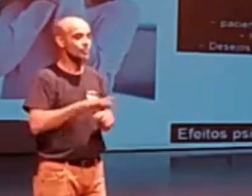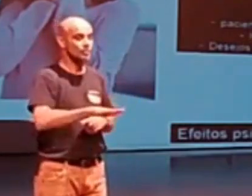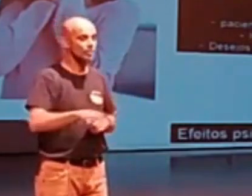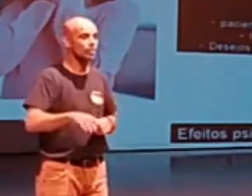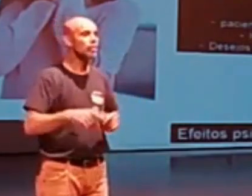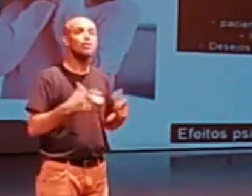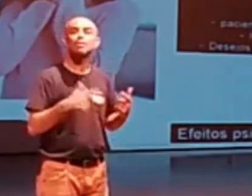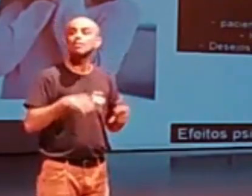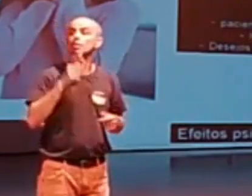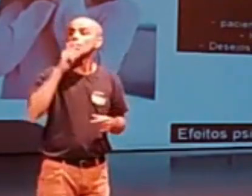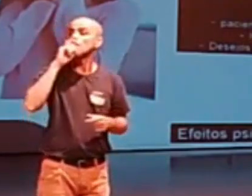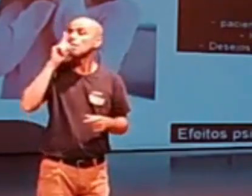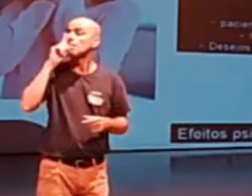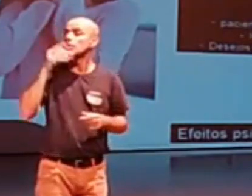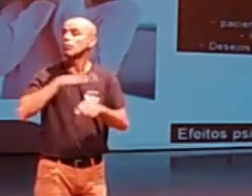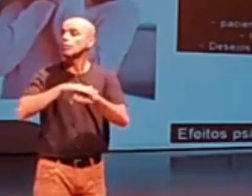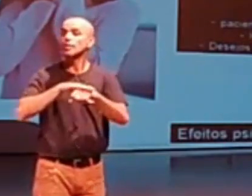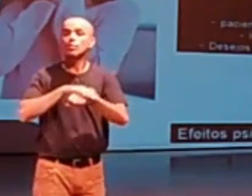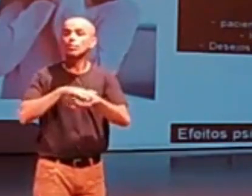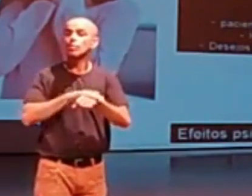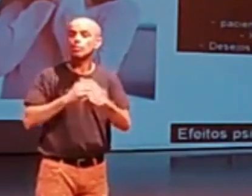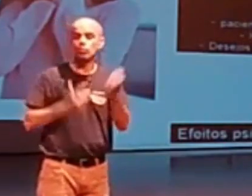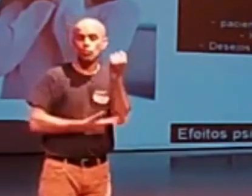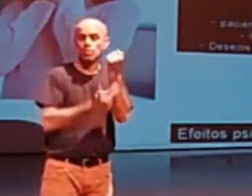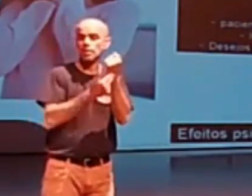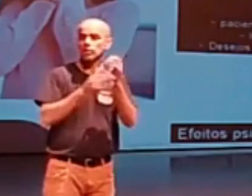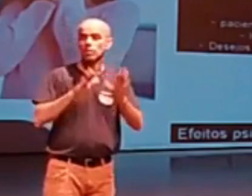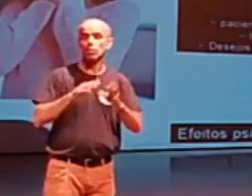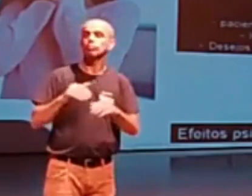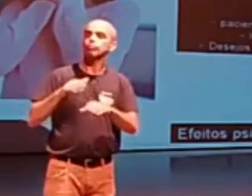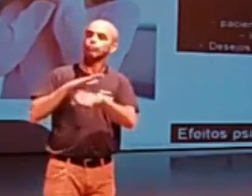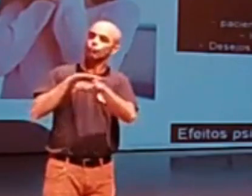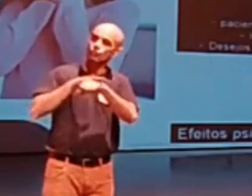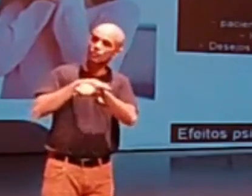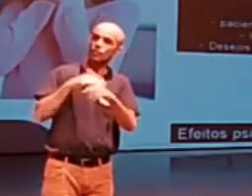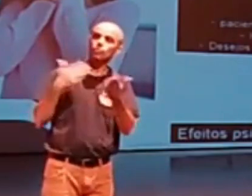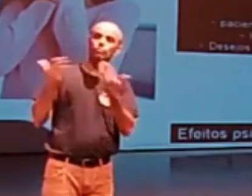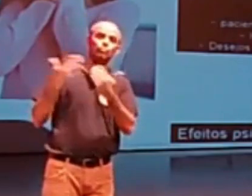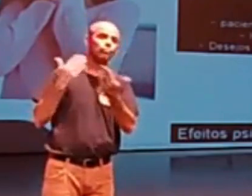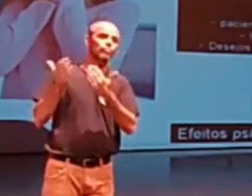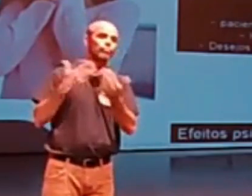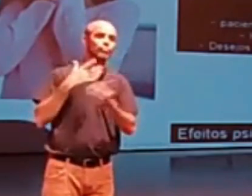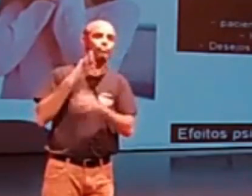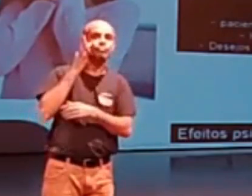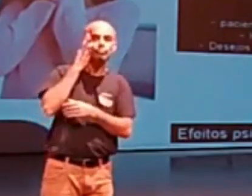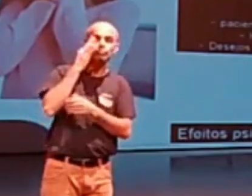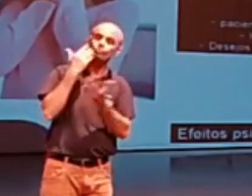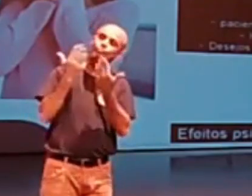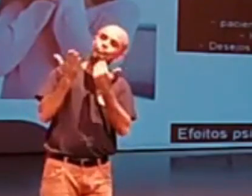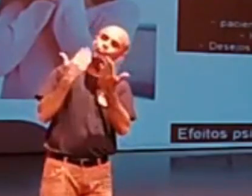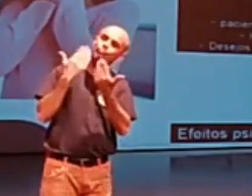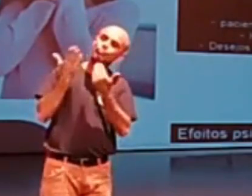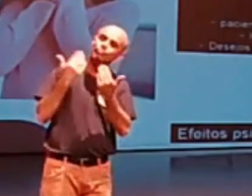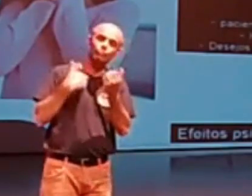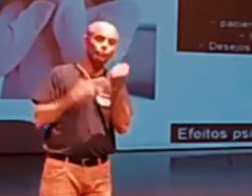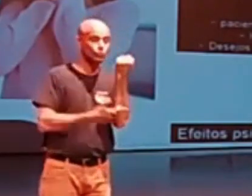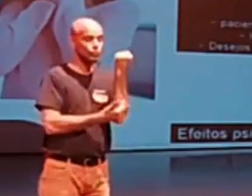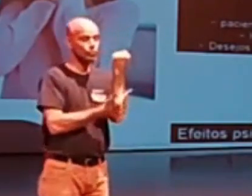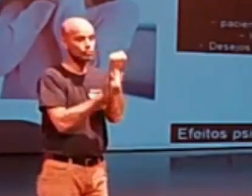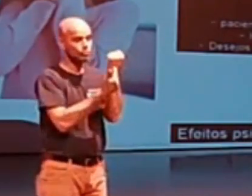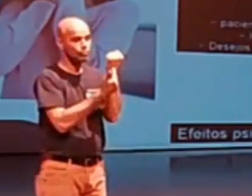cadê o pai e a mãe? Quero conversar com eles, eu não opero. Até é interessante porque assim, parando um pouco, quando eu vou operar